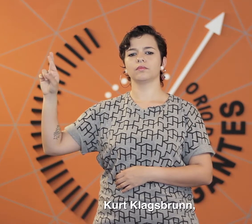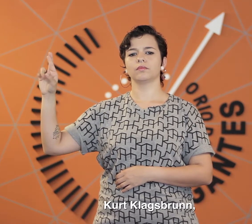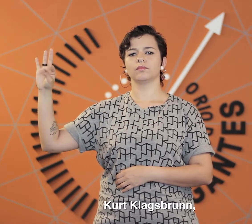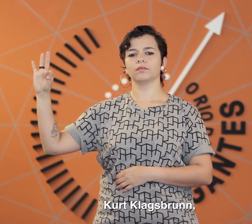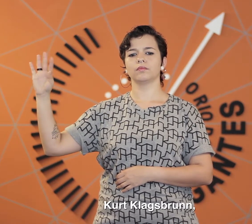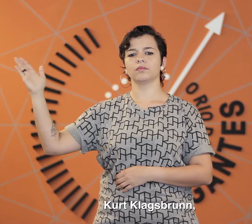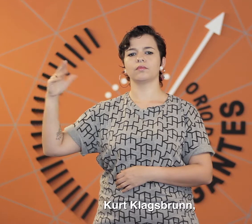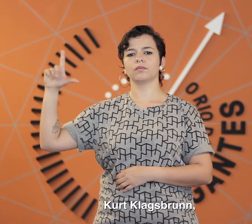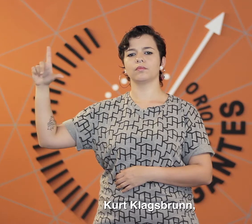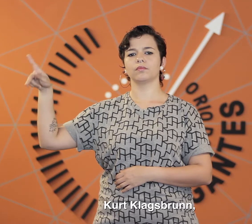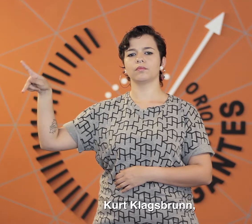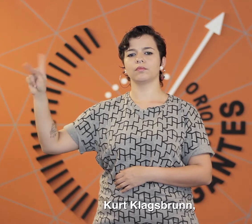Kurt Klegges Brum,